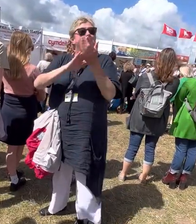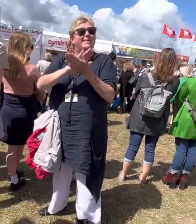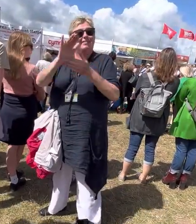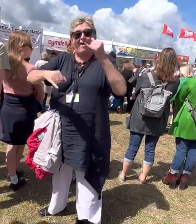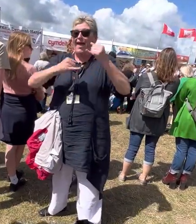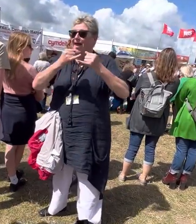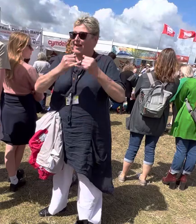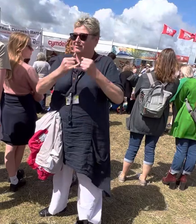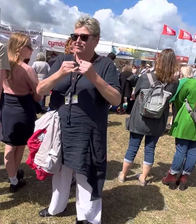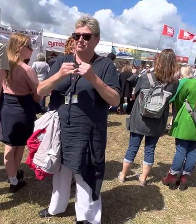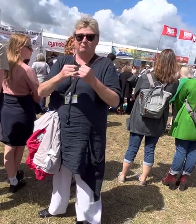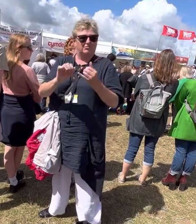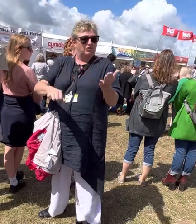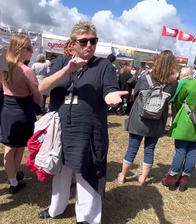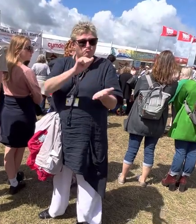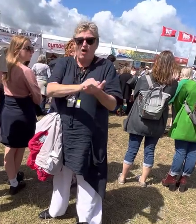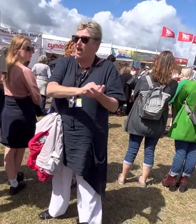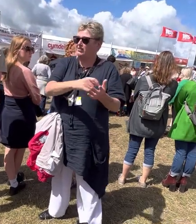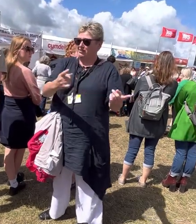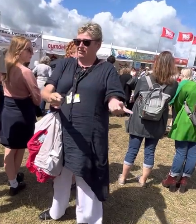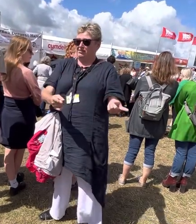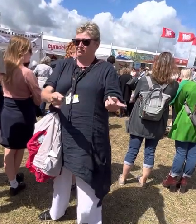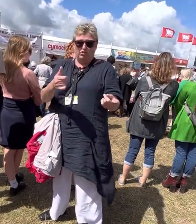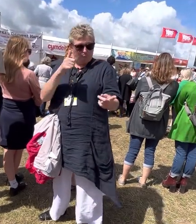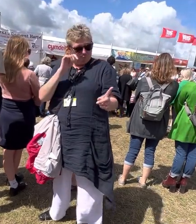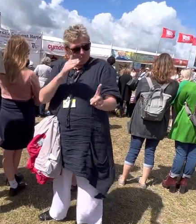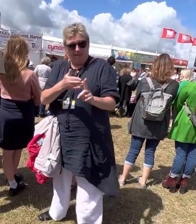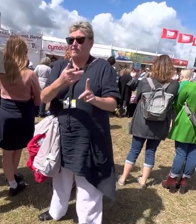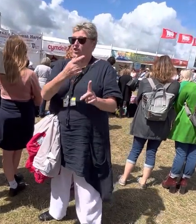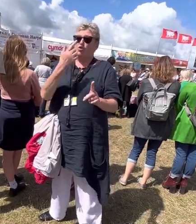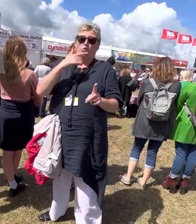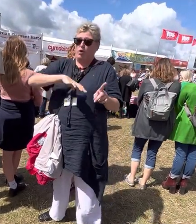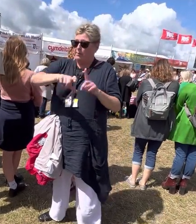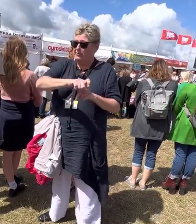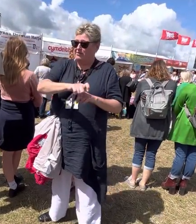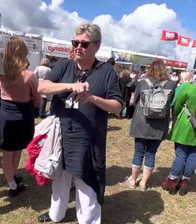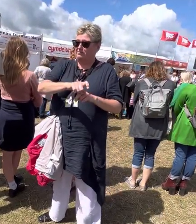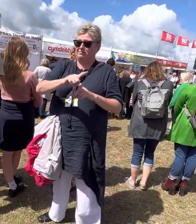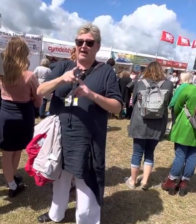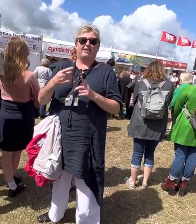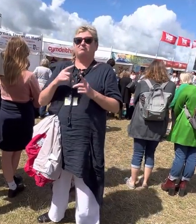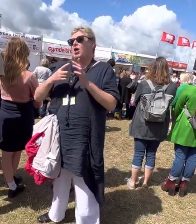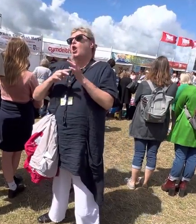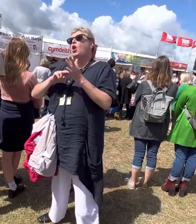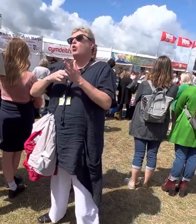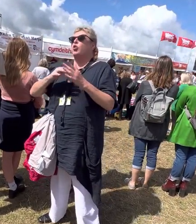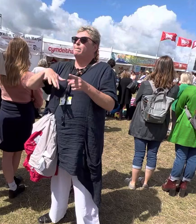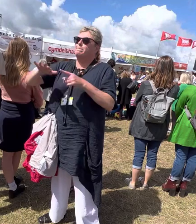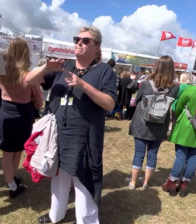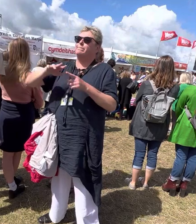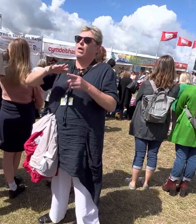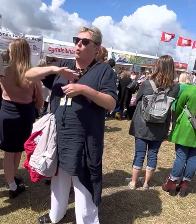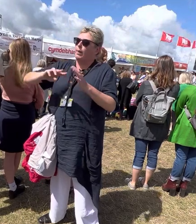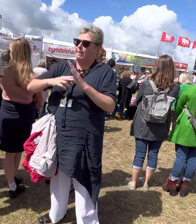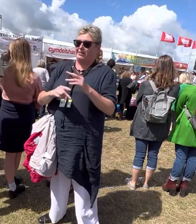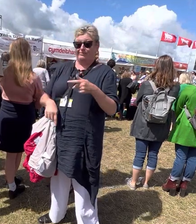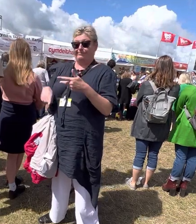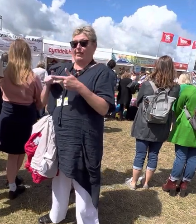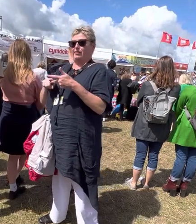i bolisegau mewn tir a thargedau tai y cynlluniau datblygu lleol. 3. Grymuso